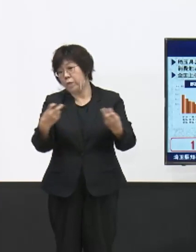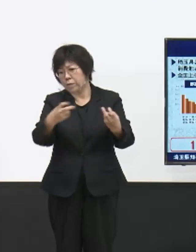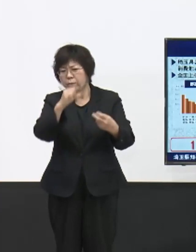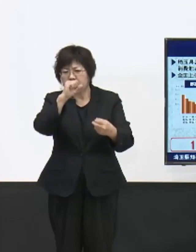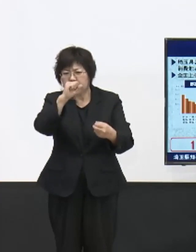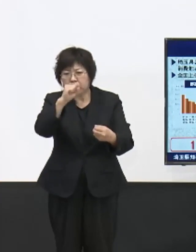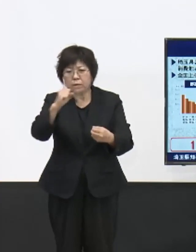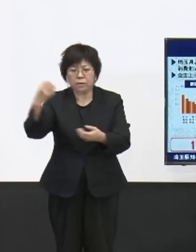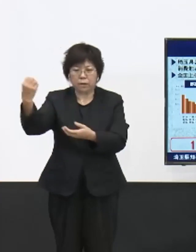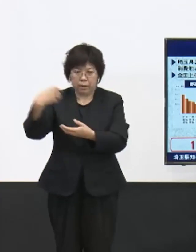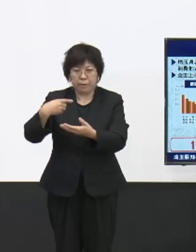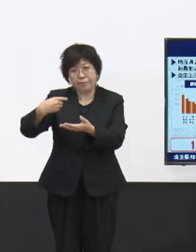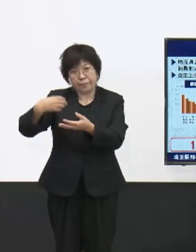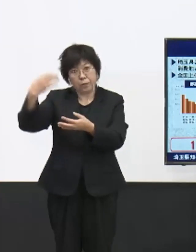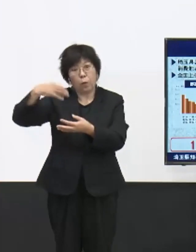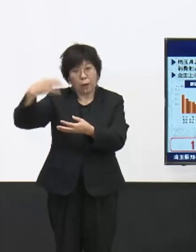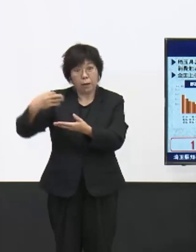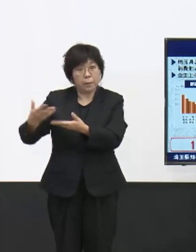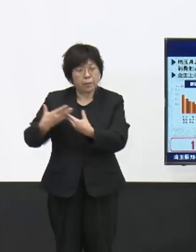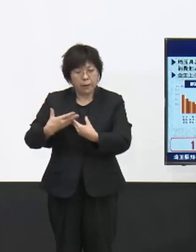であります。で、他方、